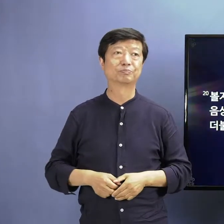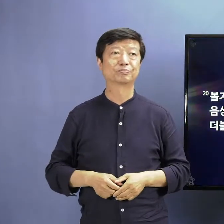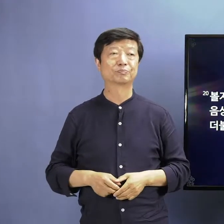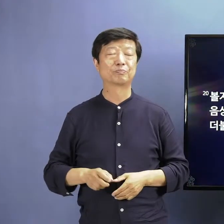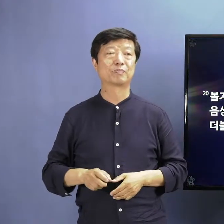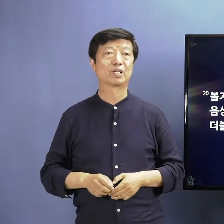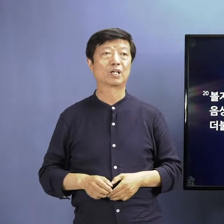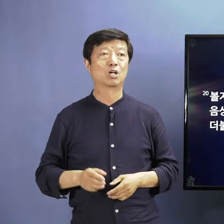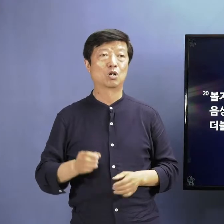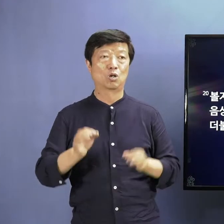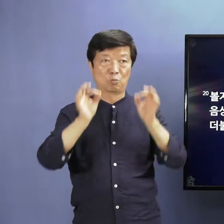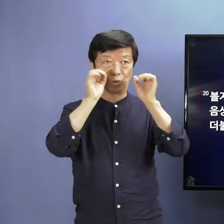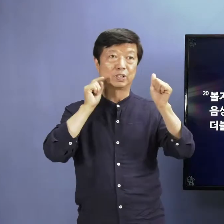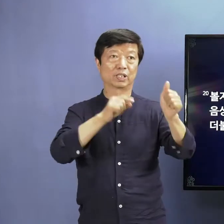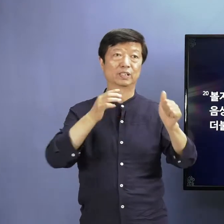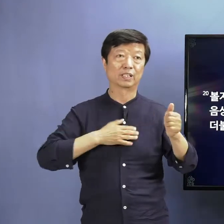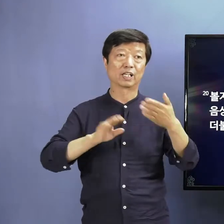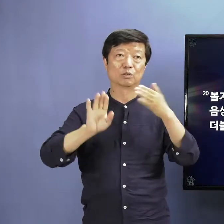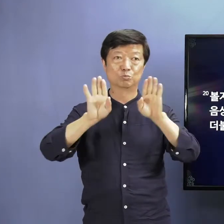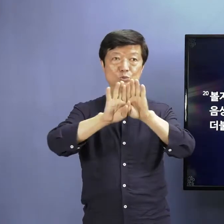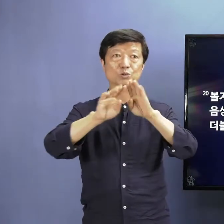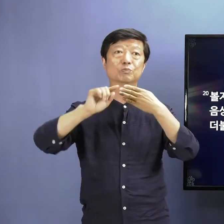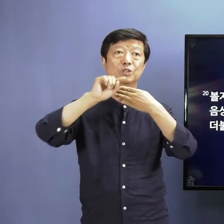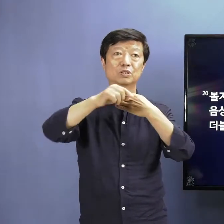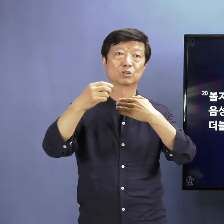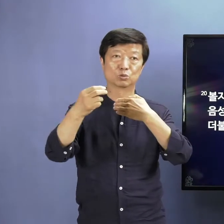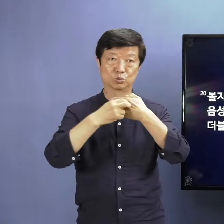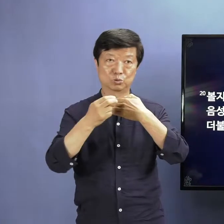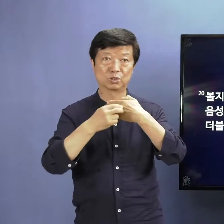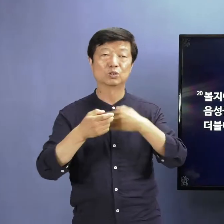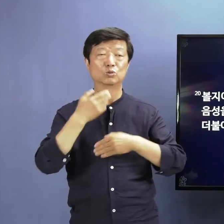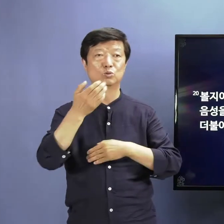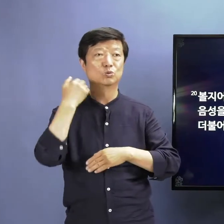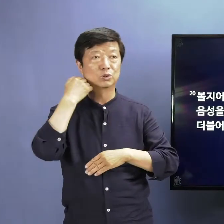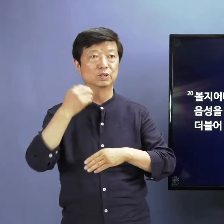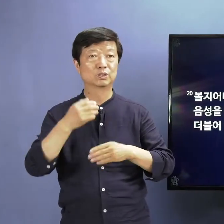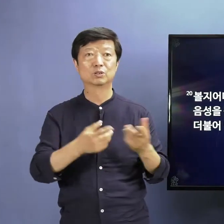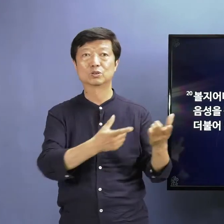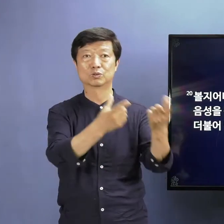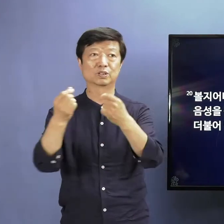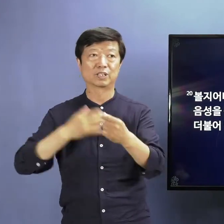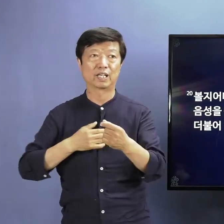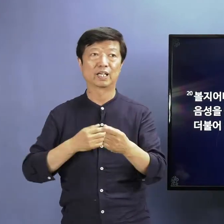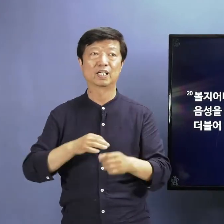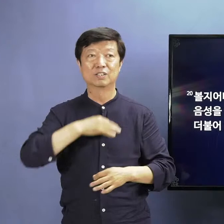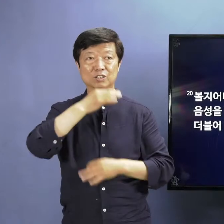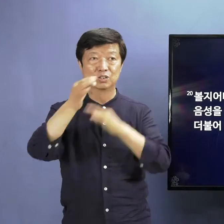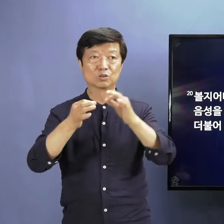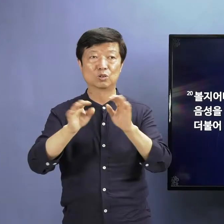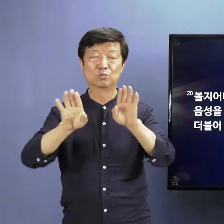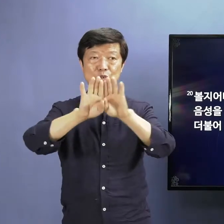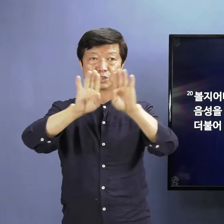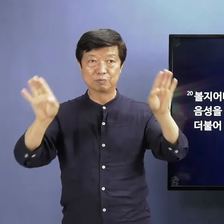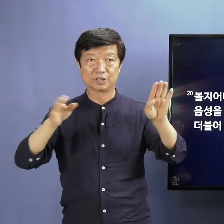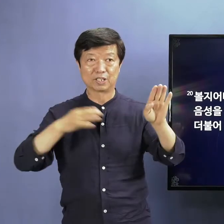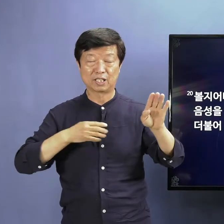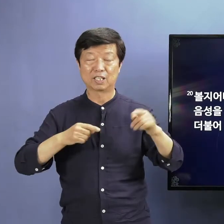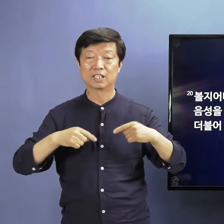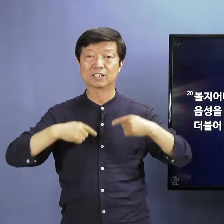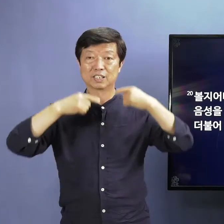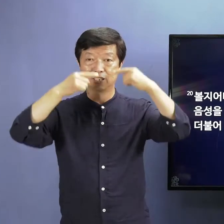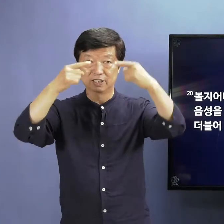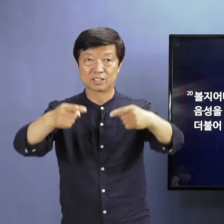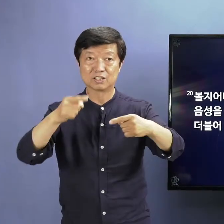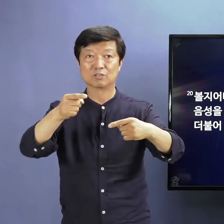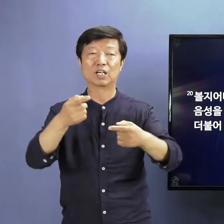읽습니다. 볼지어다 내가 문 밖에 서서 두드리노니 누구든지 내 음성을 듣고 문을 열면 내가 그에게로 들어가 그와